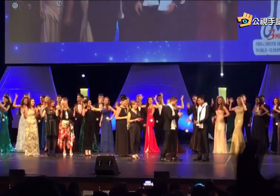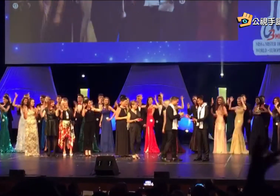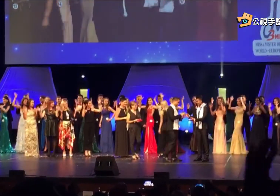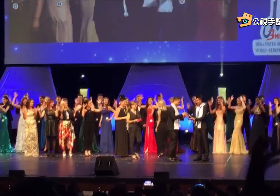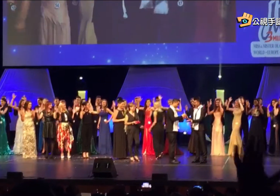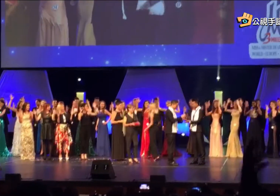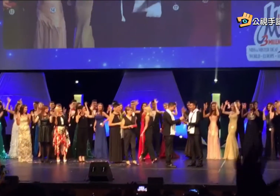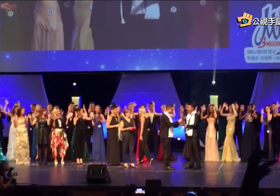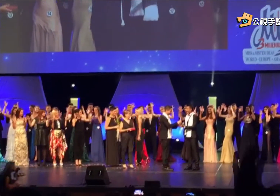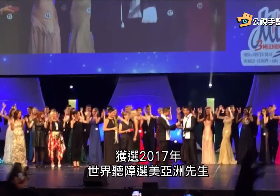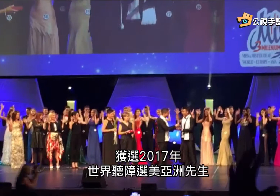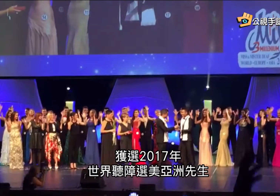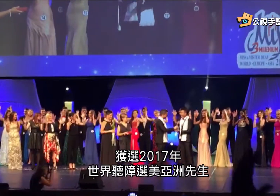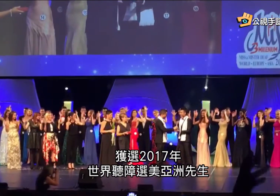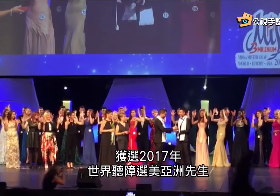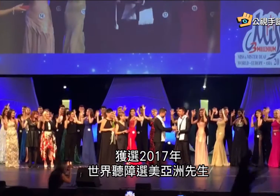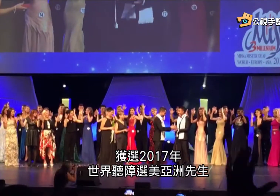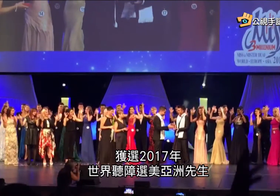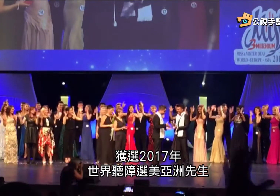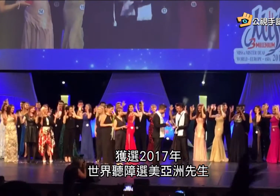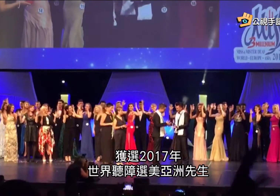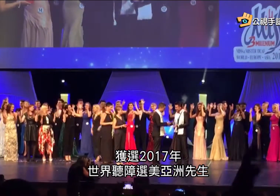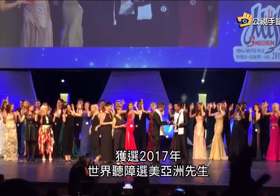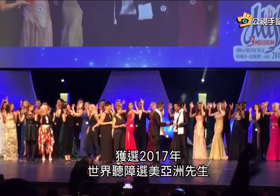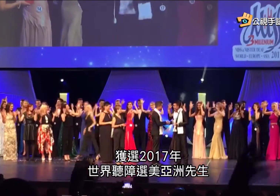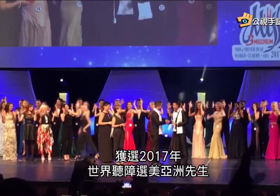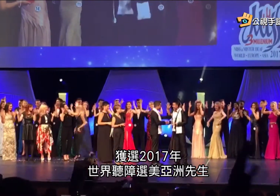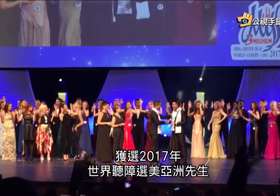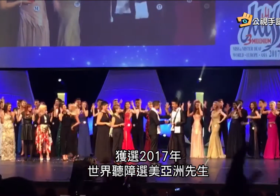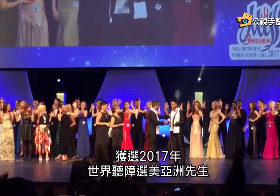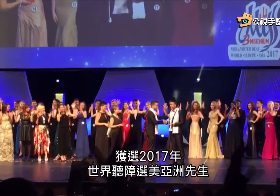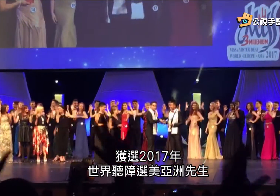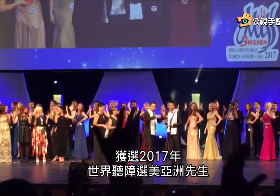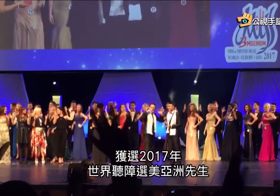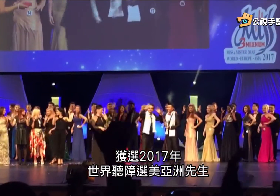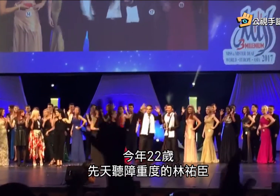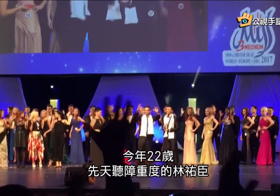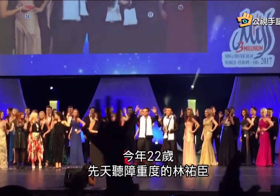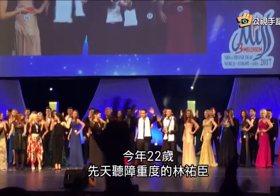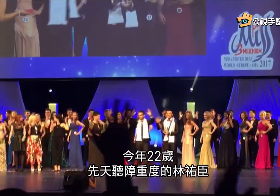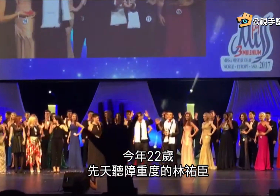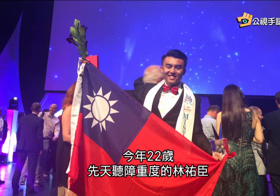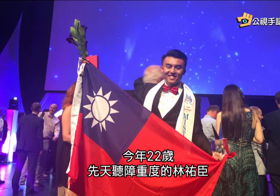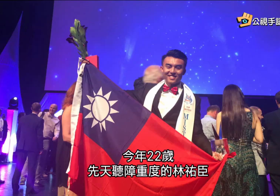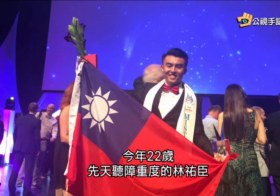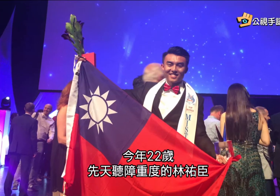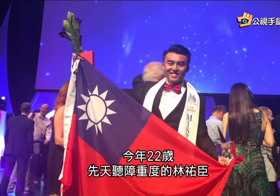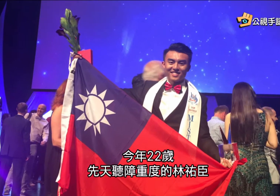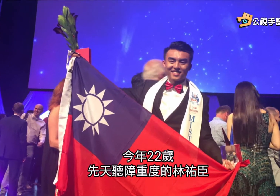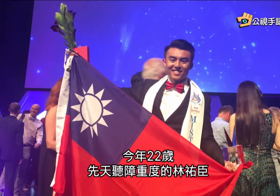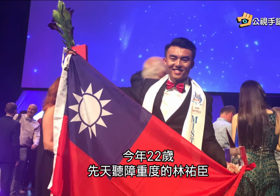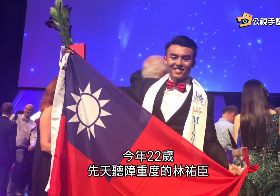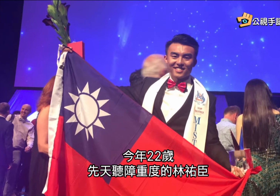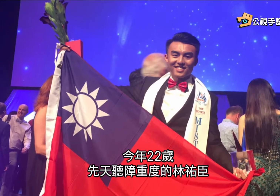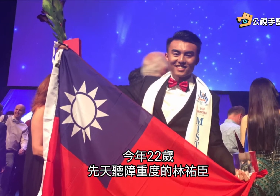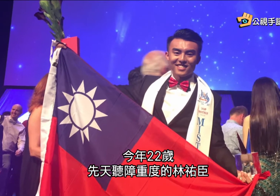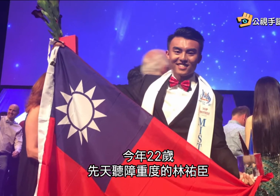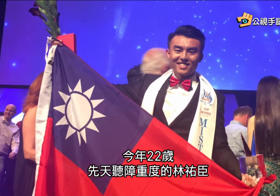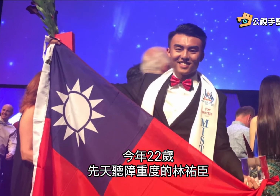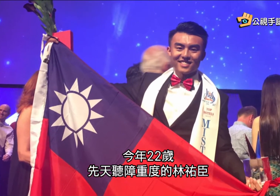获选2017年世界听障选美亚洲先生，今年22岁，先天听障重度的林佑辰自